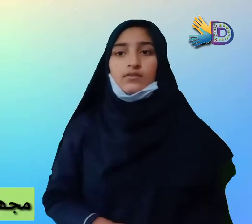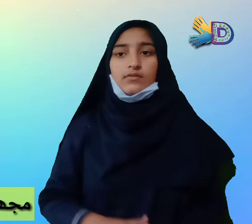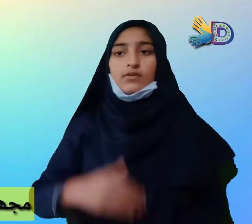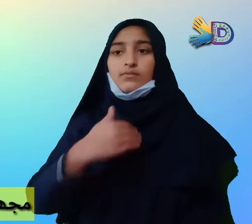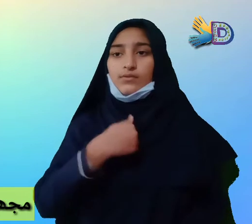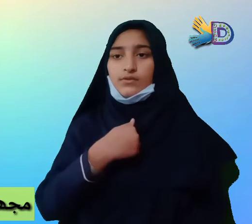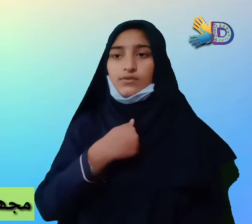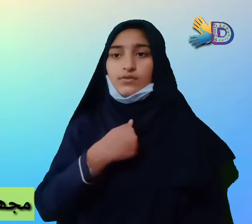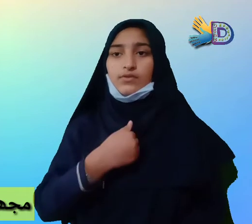मुझ पर